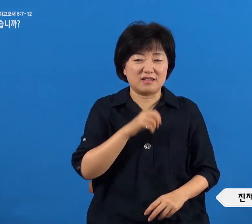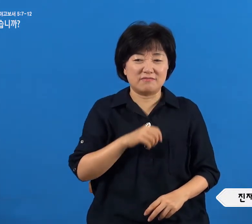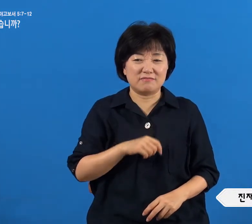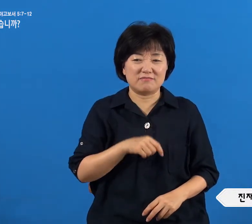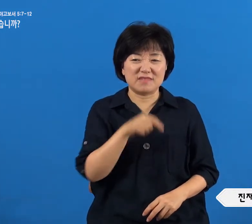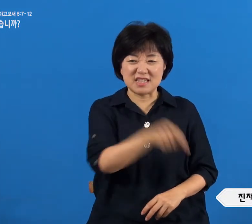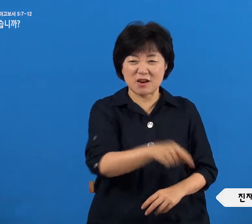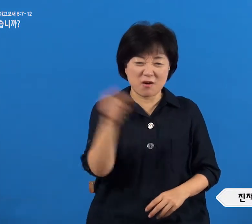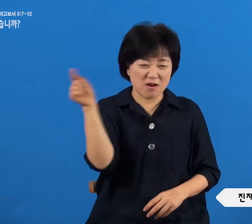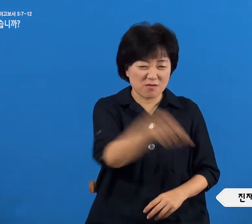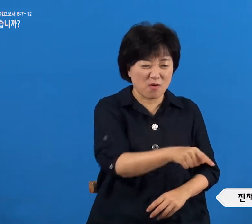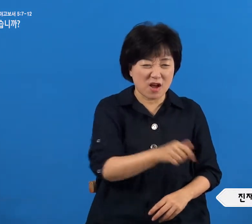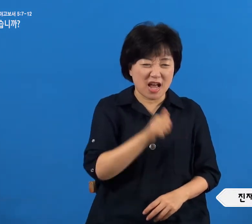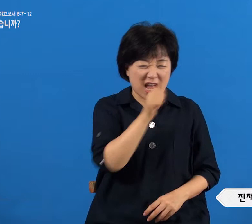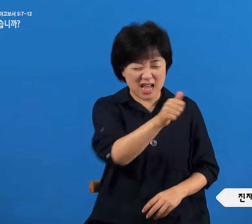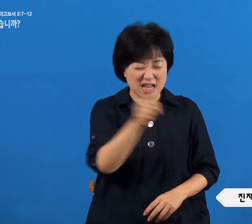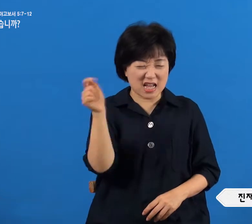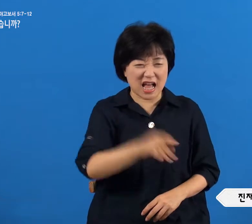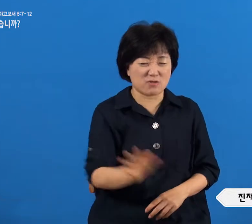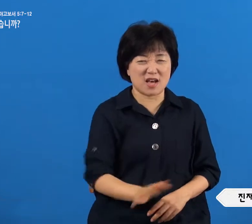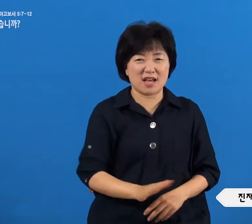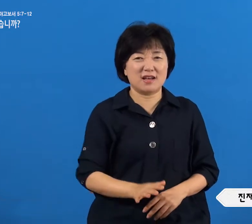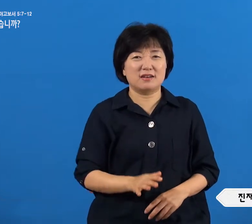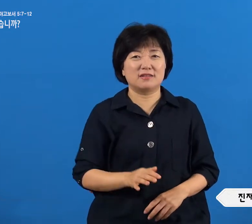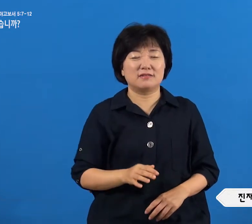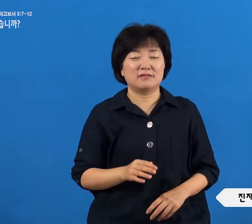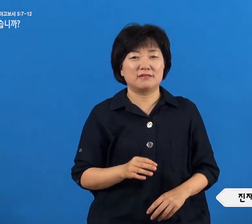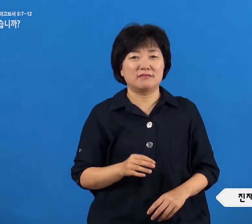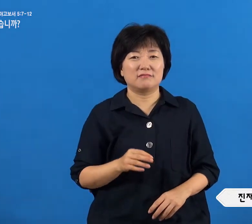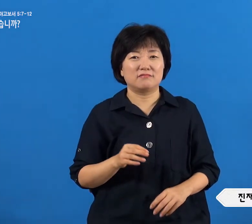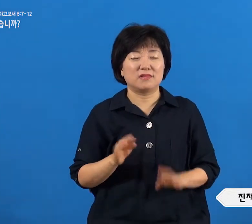이런 데는 난 절대로 안 가겠다고 이야기합니다.